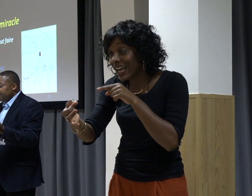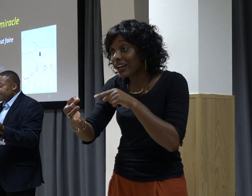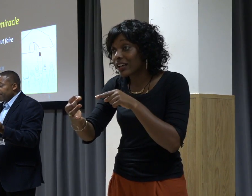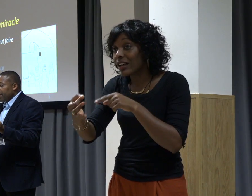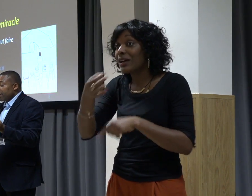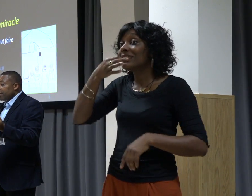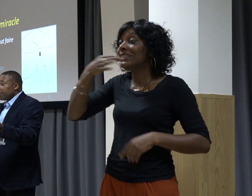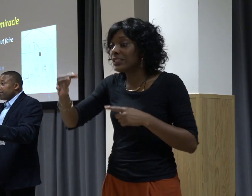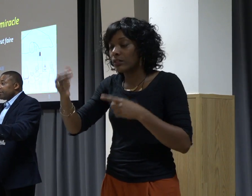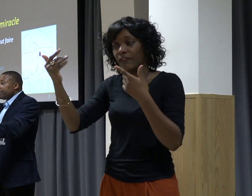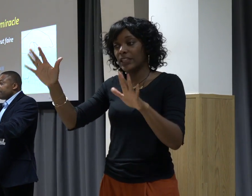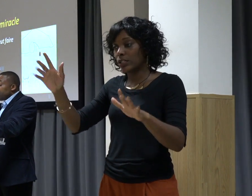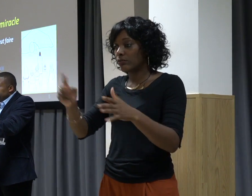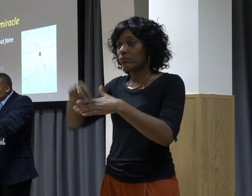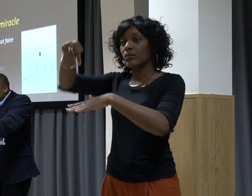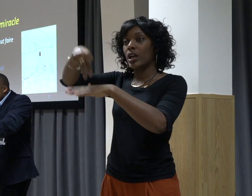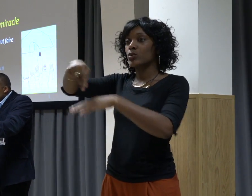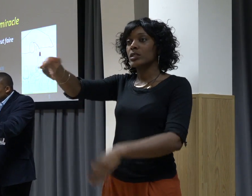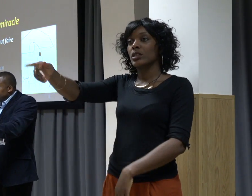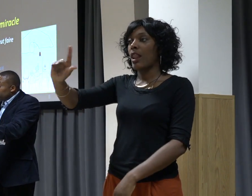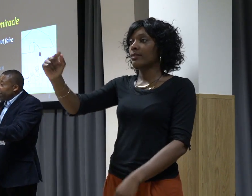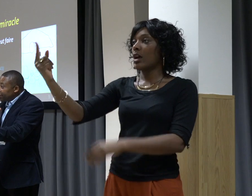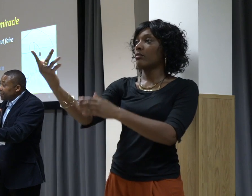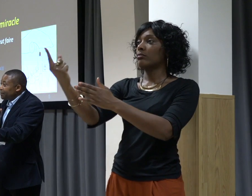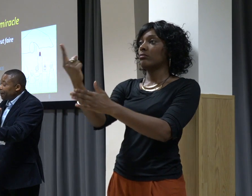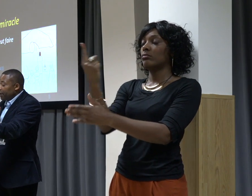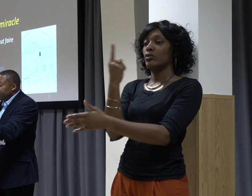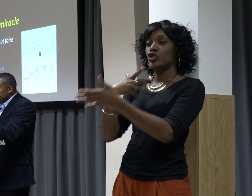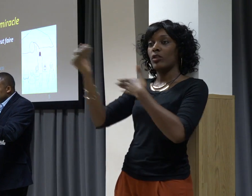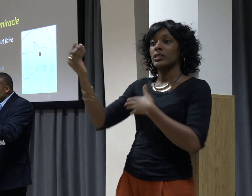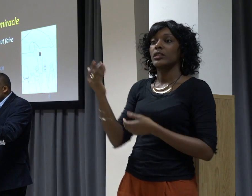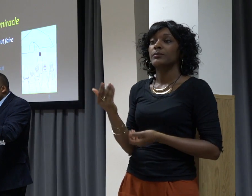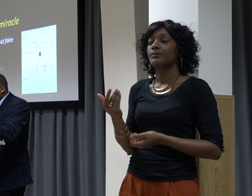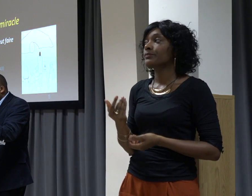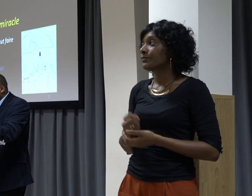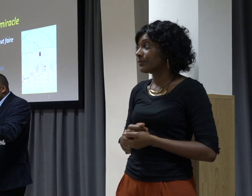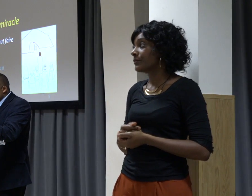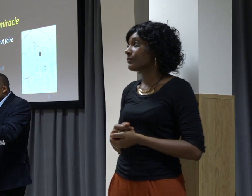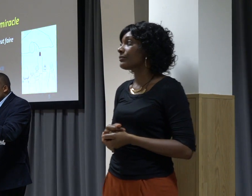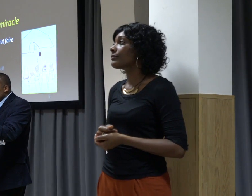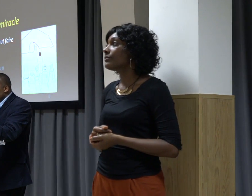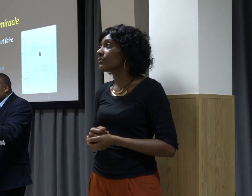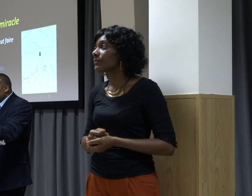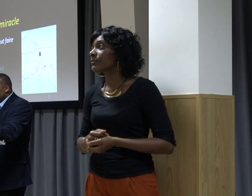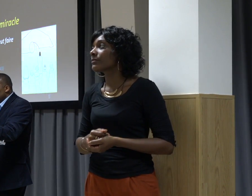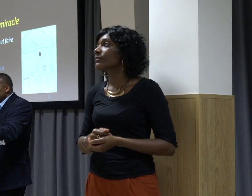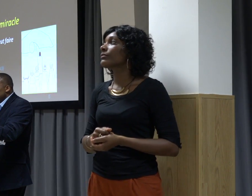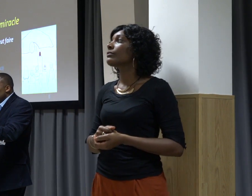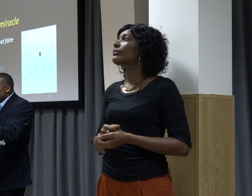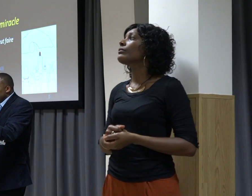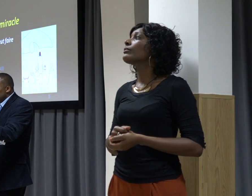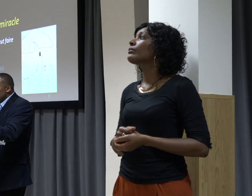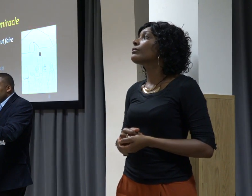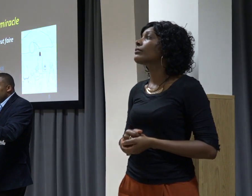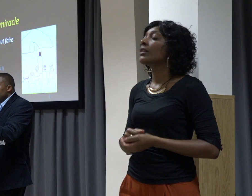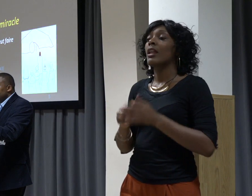réalisent. Dans l'Épître aux Romains, au chapitre 4, verset 17, nous lisons « Il donne